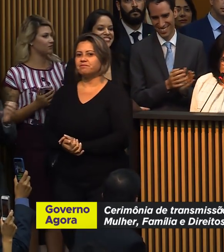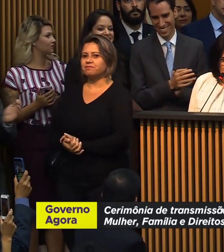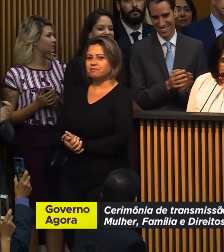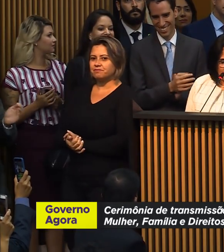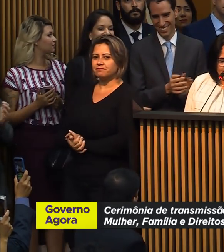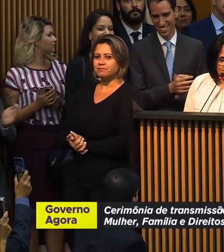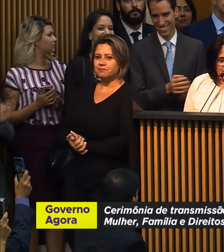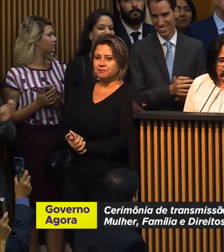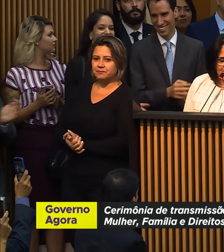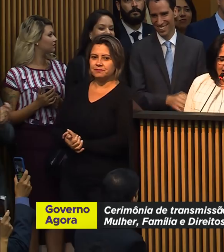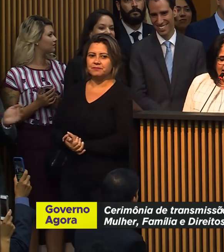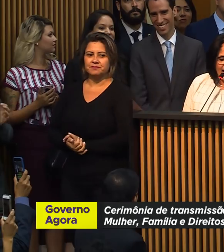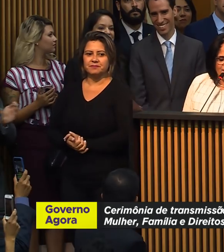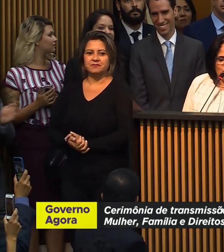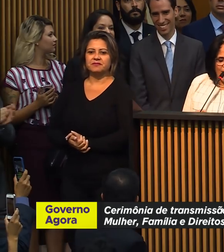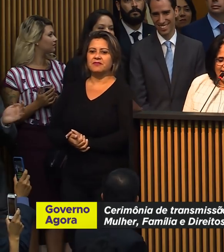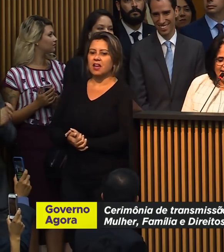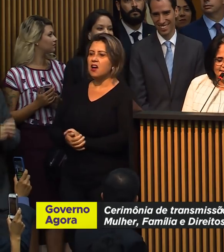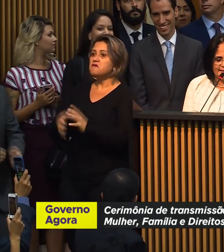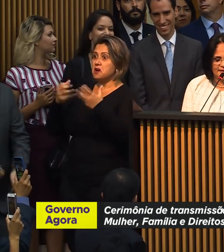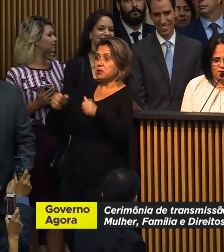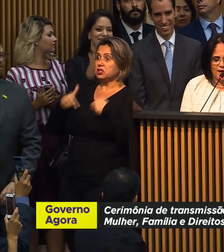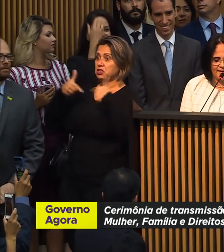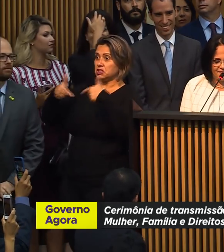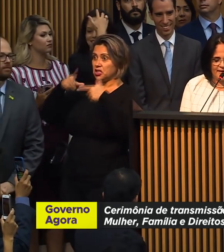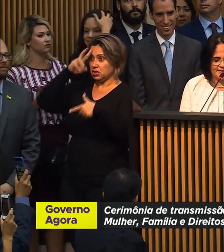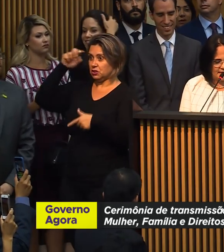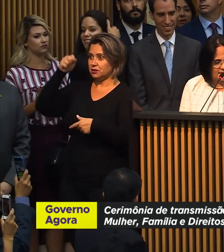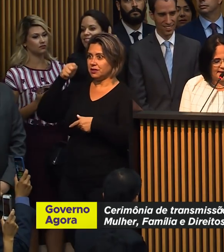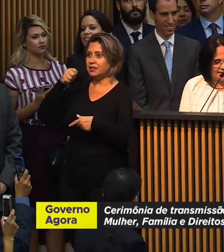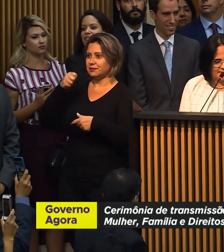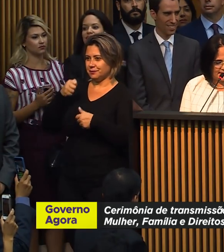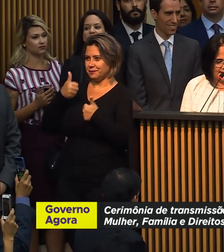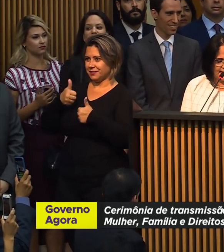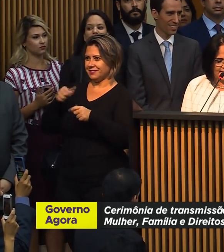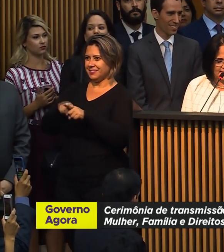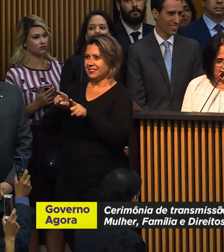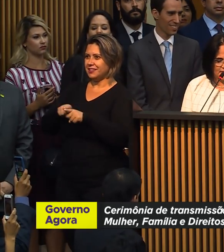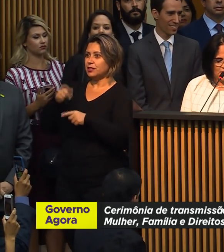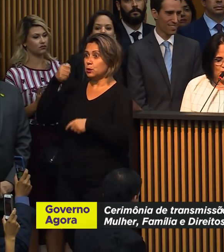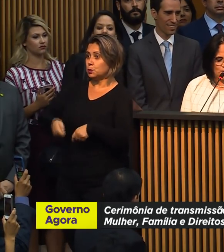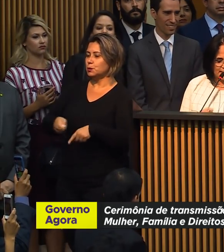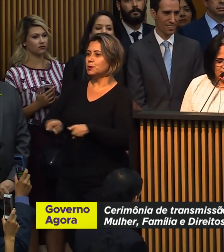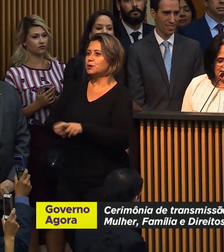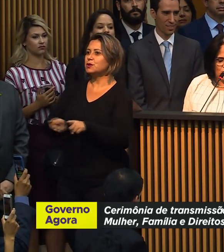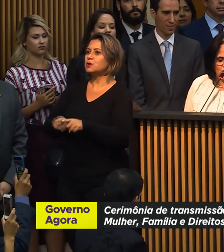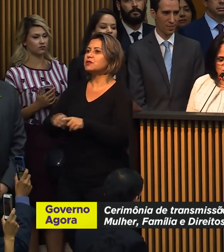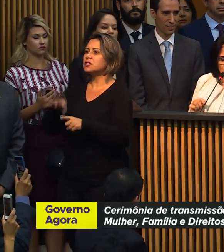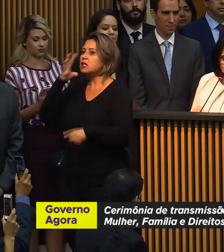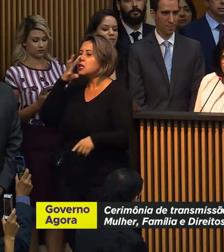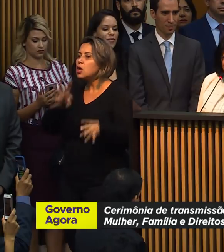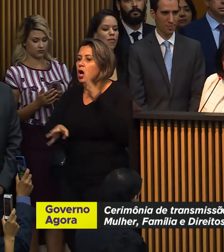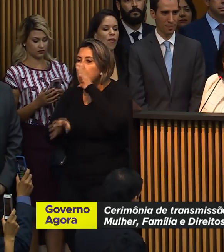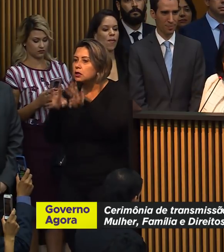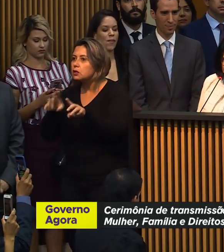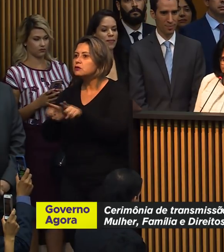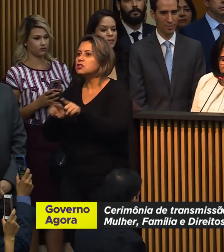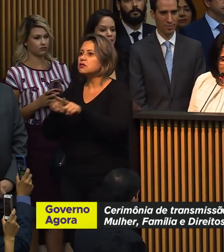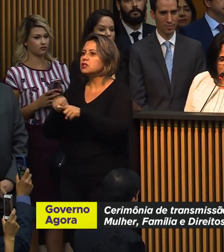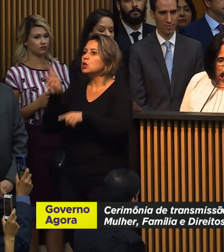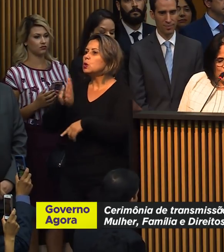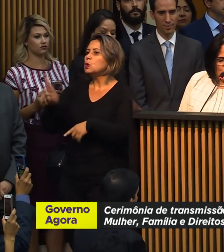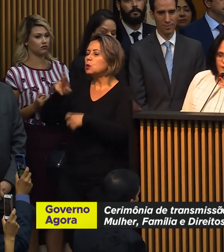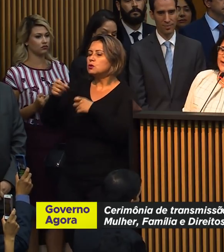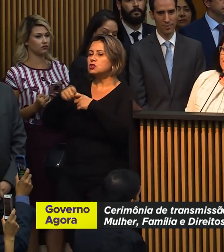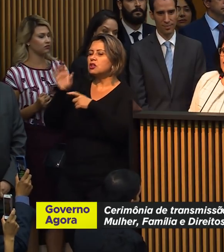Seremos implacáveis com aqueles que destroem a infância das crianças brasileiras, os abusadores, os consumidores de